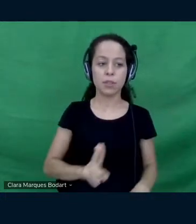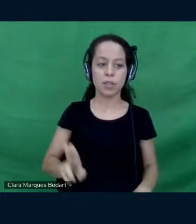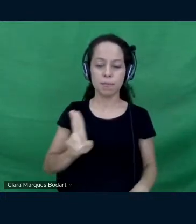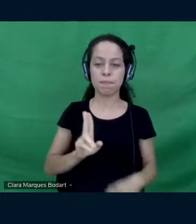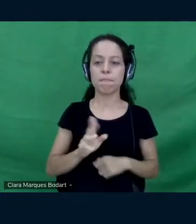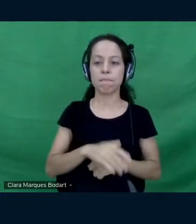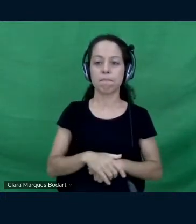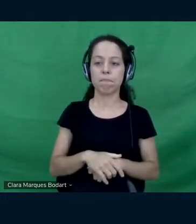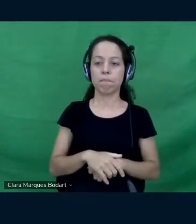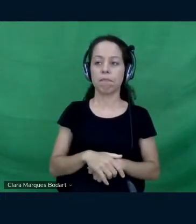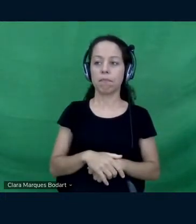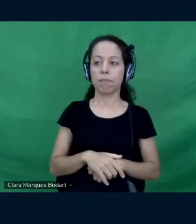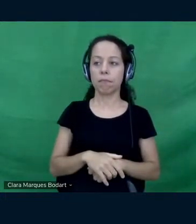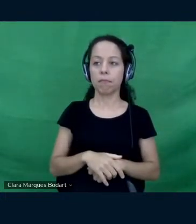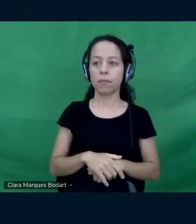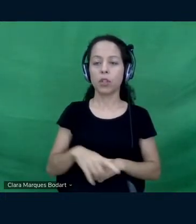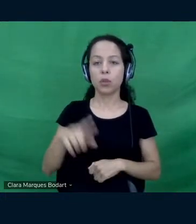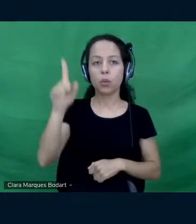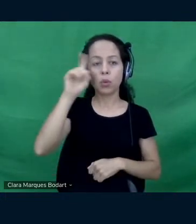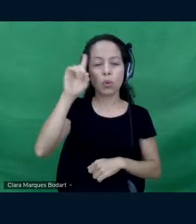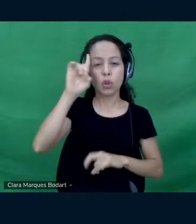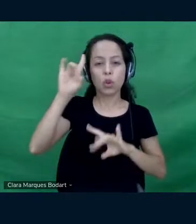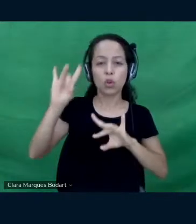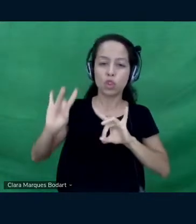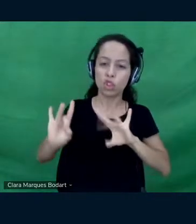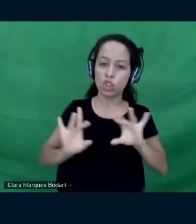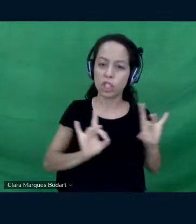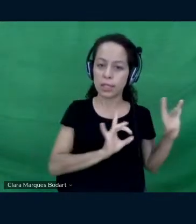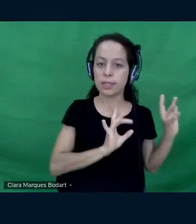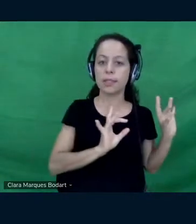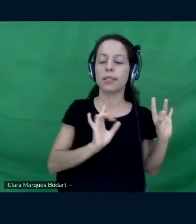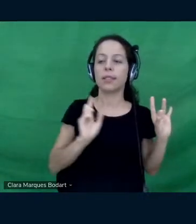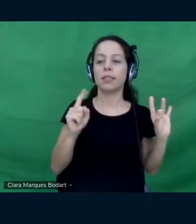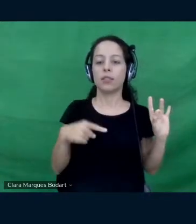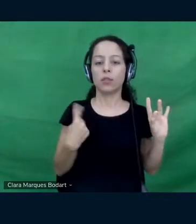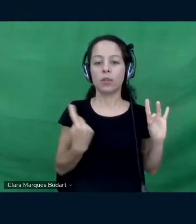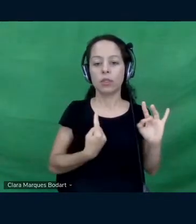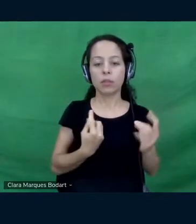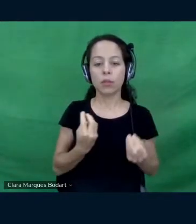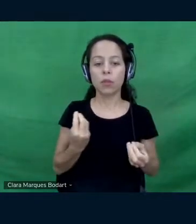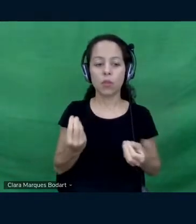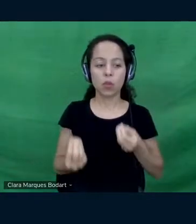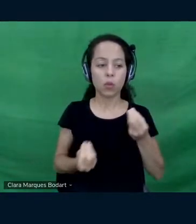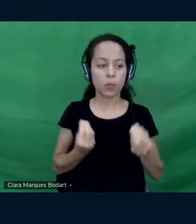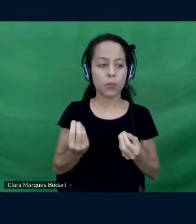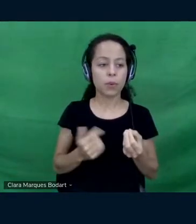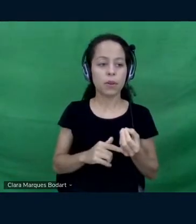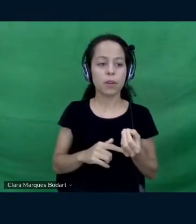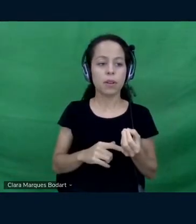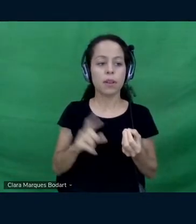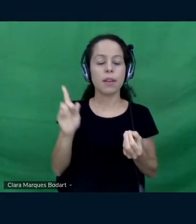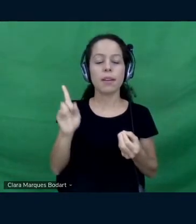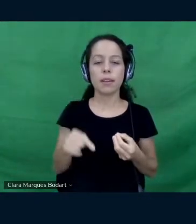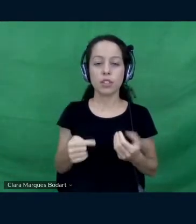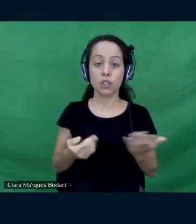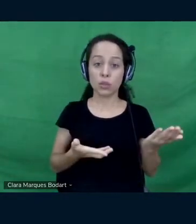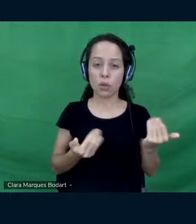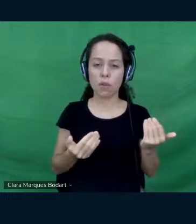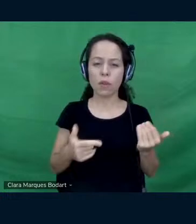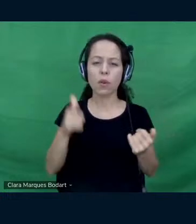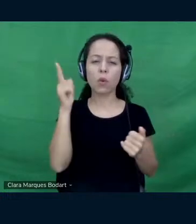favor, buscando aumentar essa preocupação, né, que o João Milton traz, de permanência dos jovens para concluírem